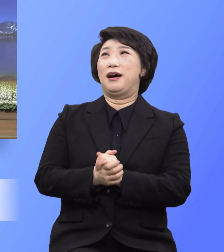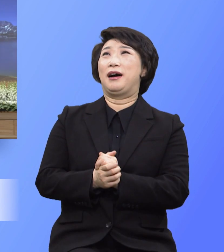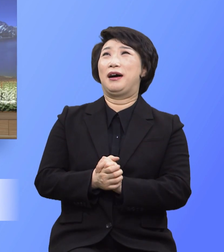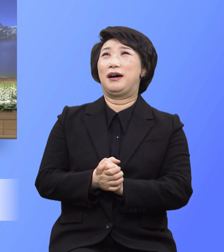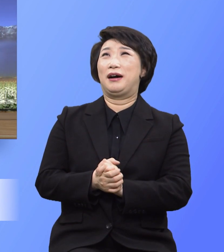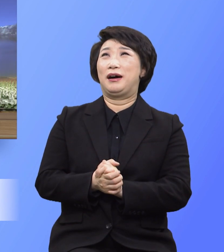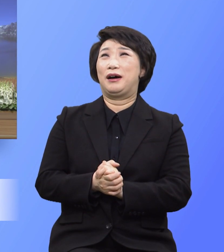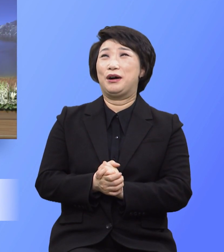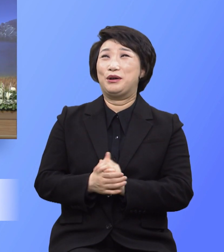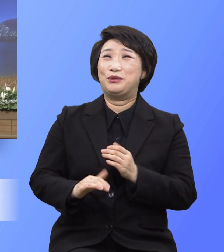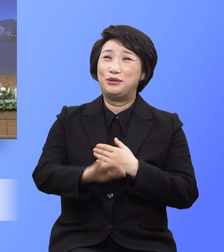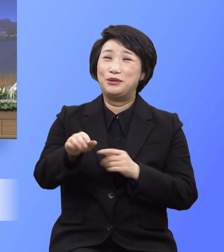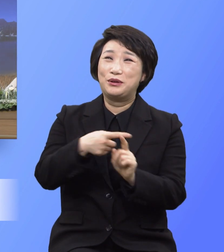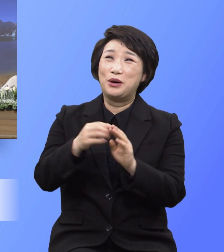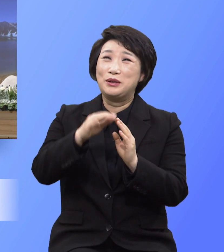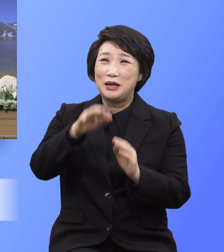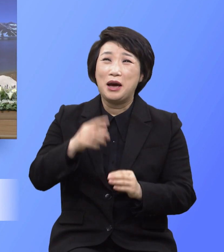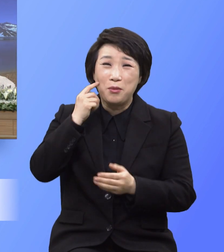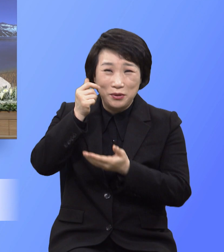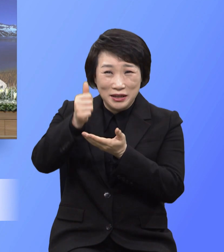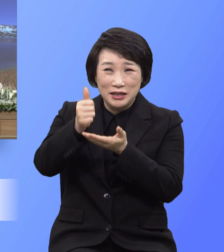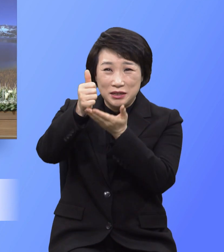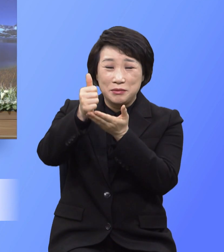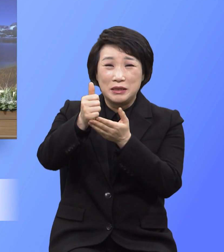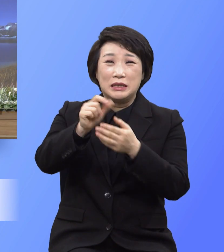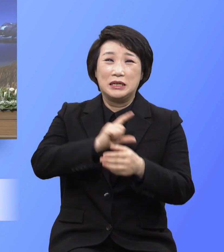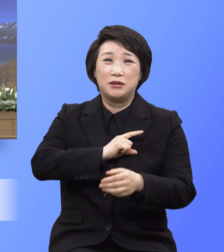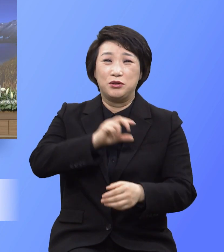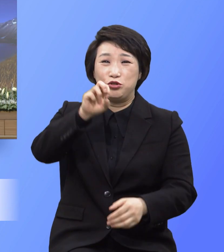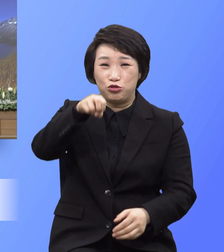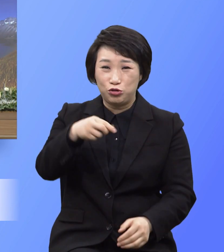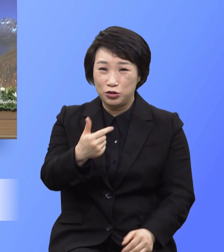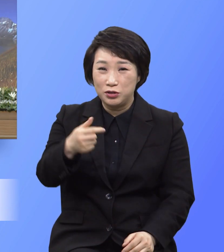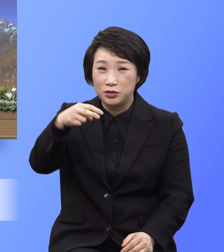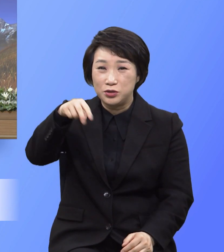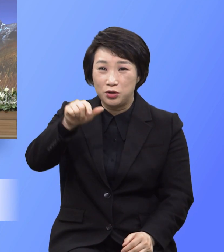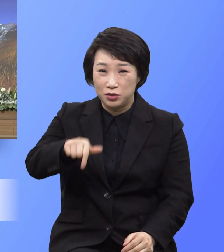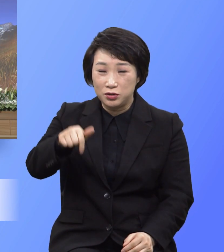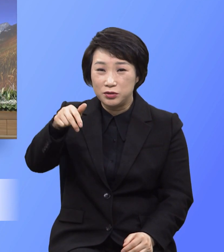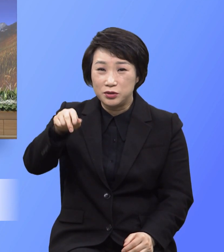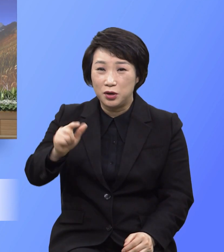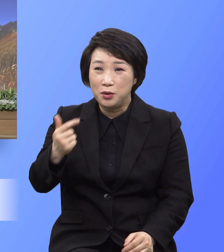야, 우리 담임 목사 윤석전 목사는